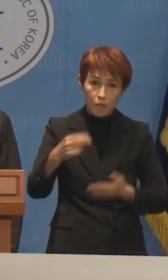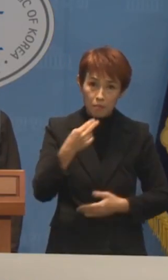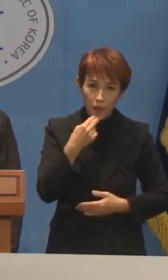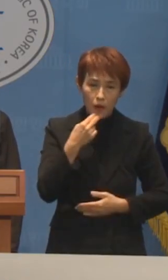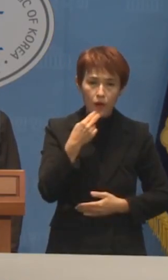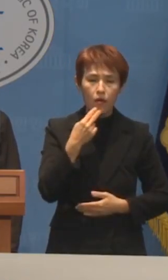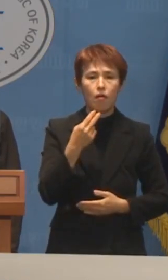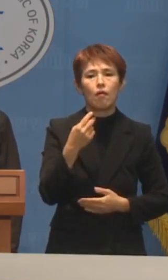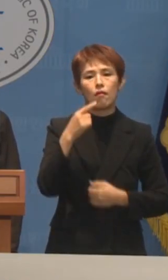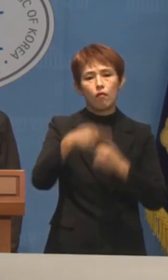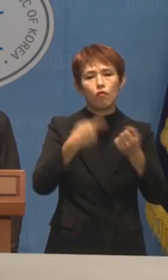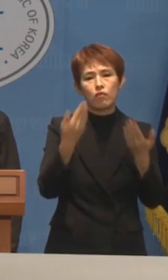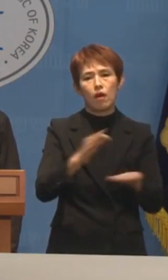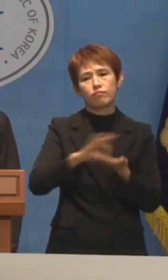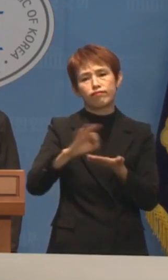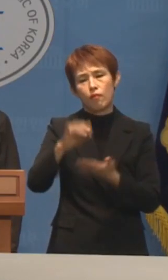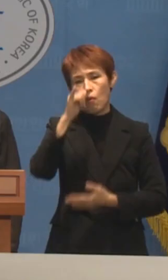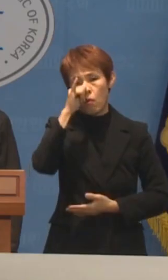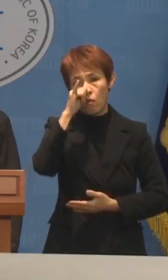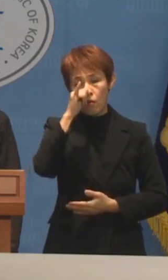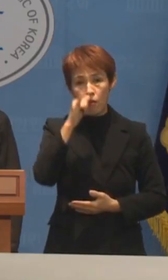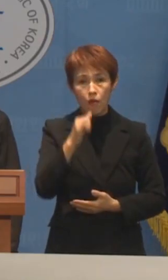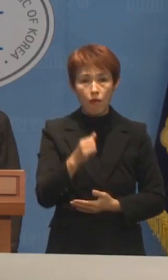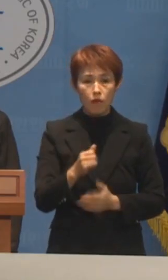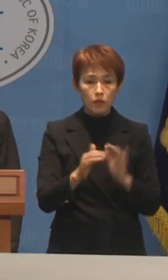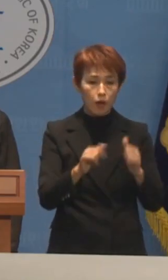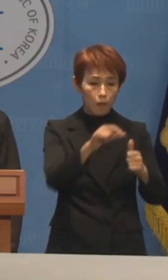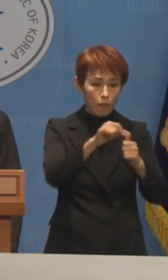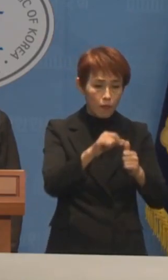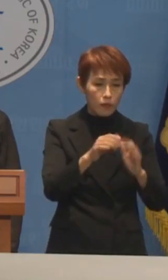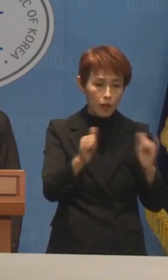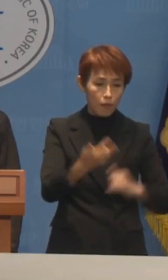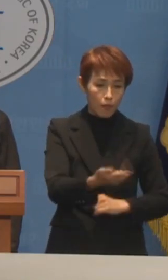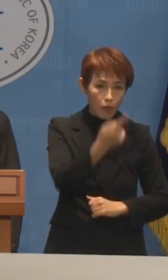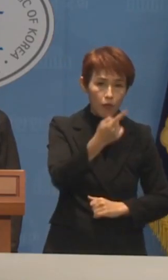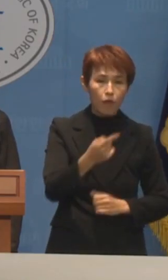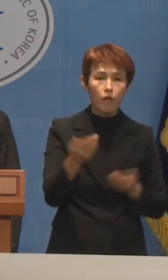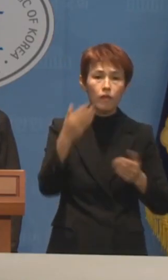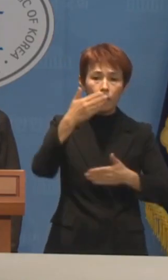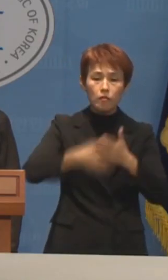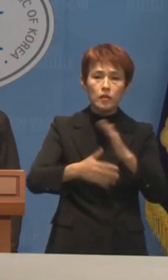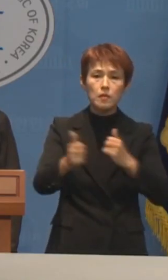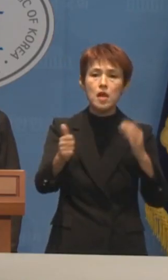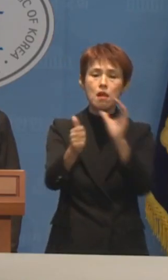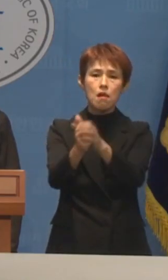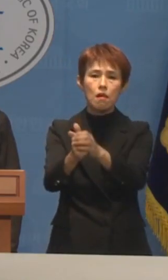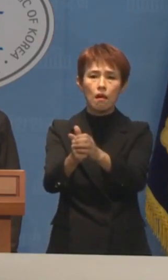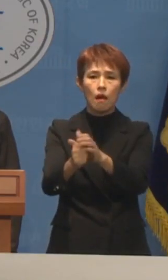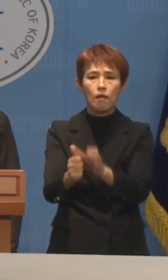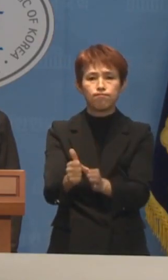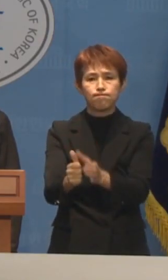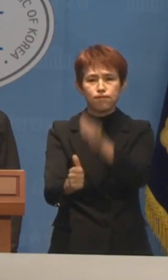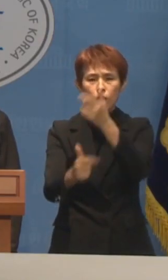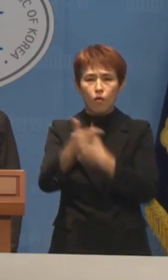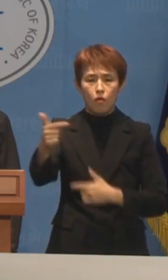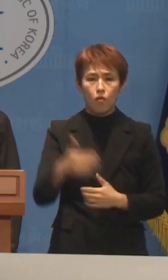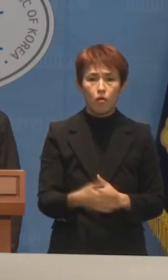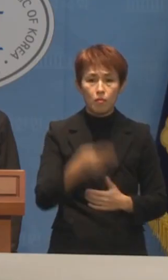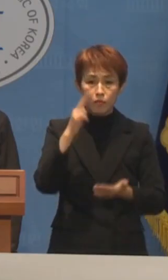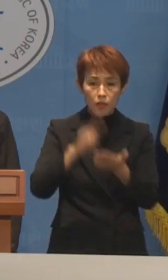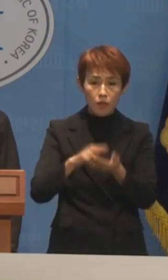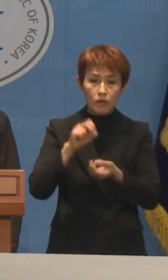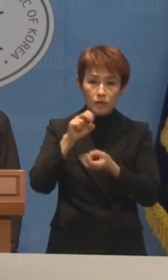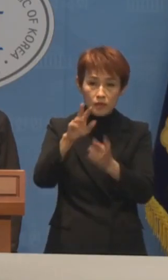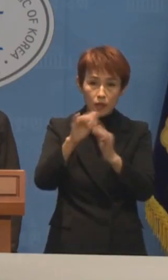남아있는 집배원들에게 큰 어려움입니다. 우체국에서 집배원이 부족하다는 것은 곧 다른